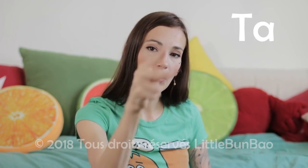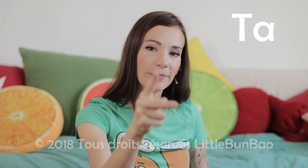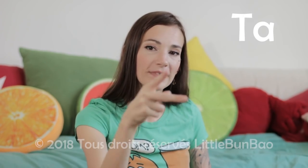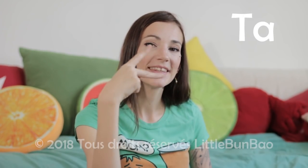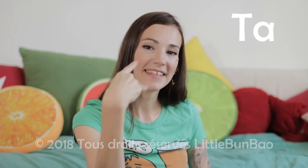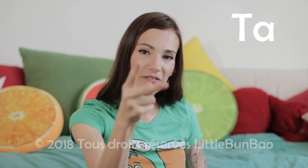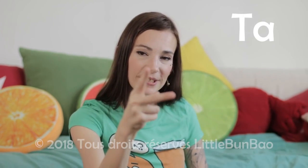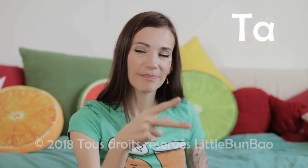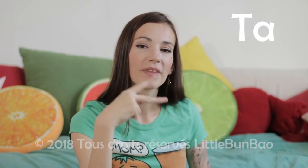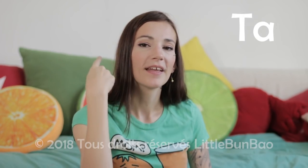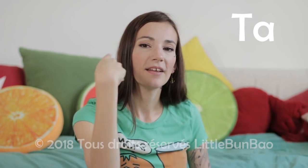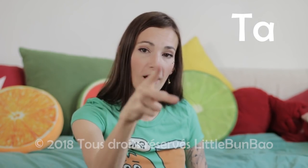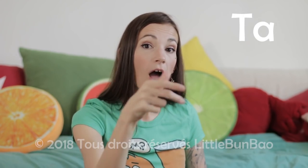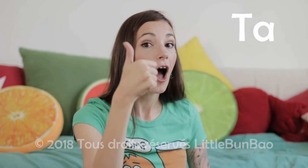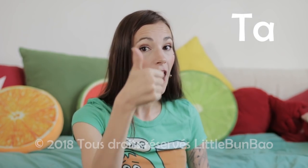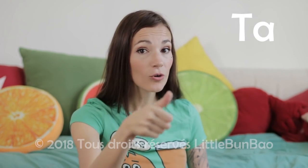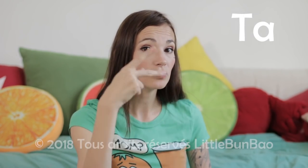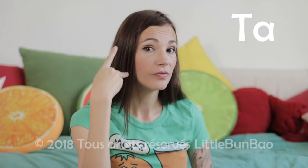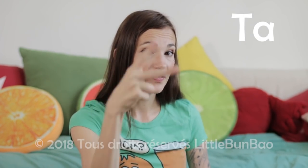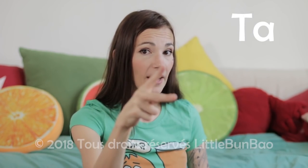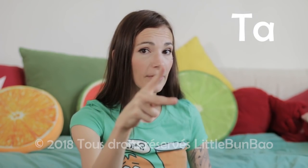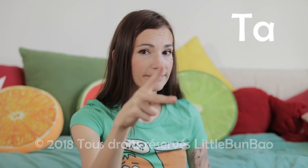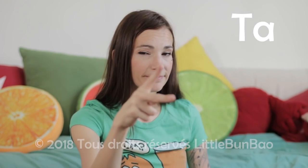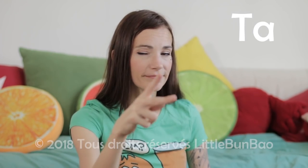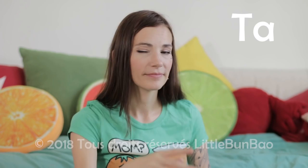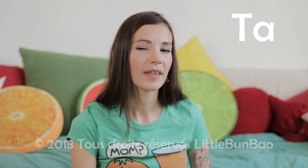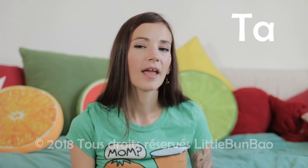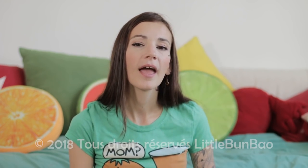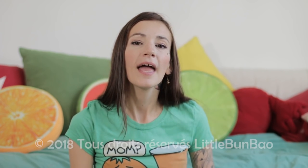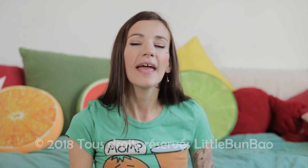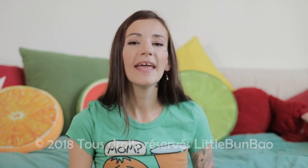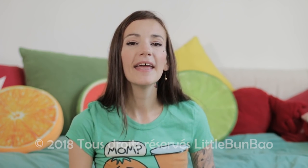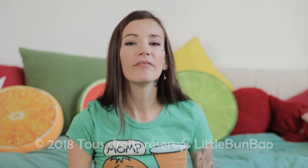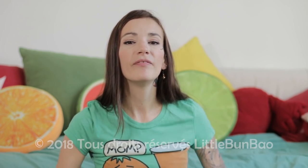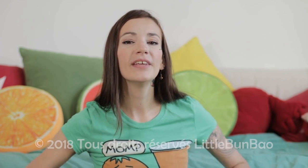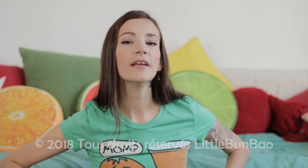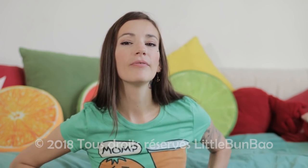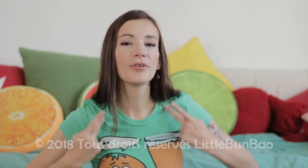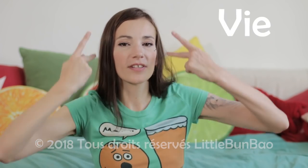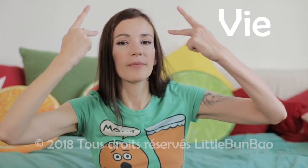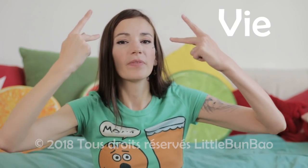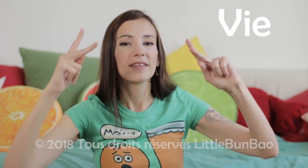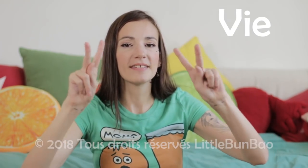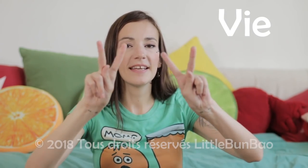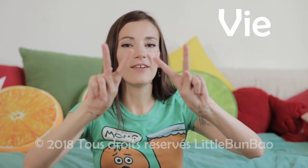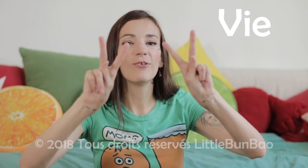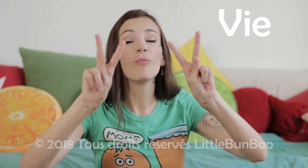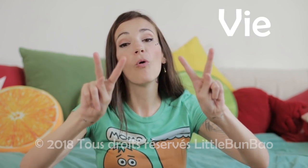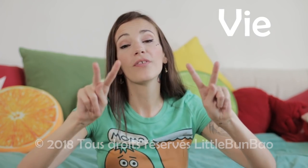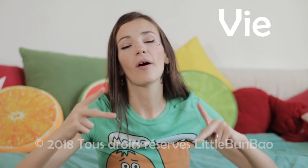toi, ta vie. Un coup, ferme. Et vie, c'est le mot, c'est un peu